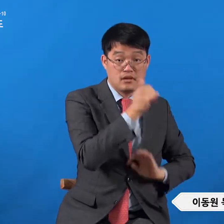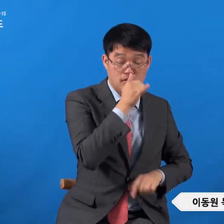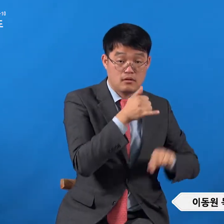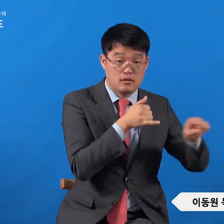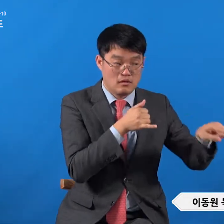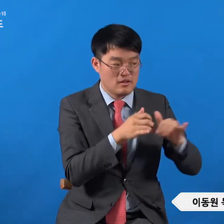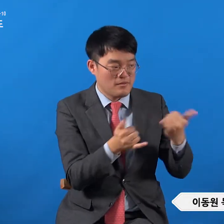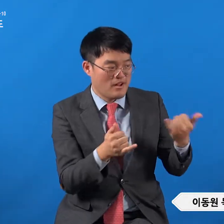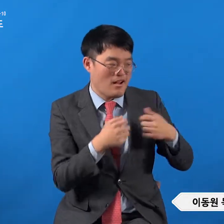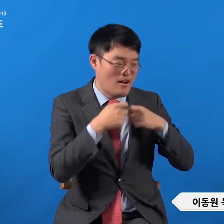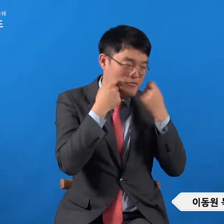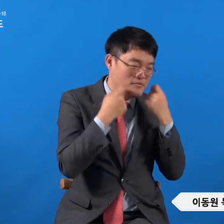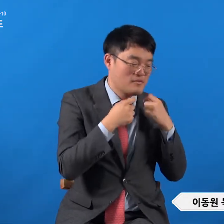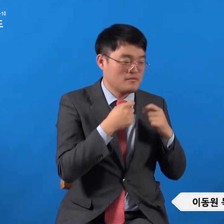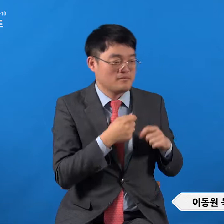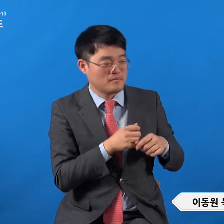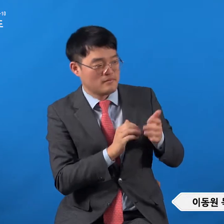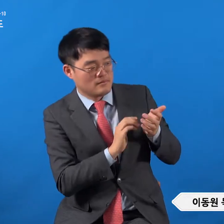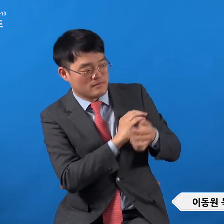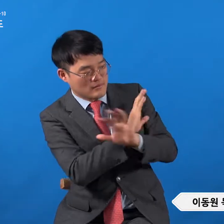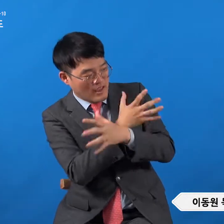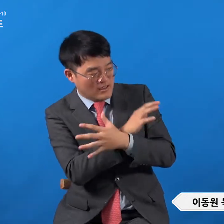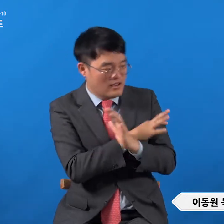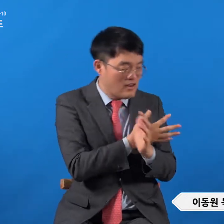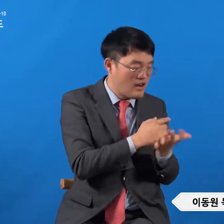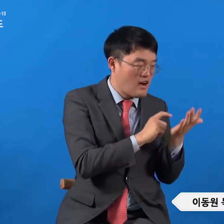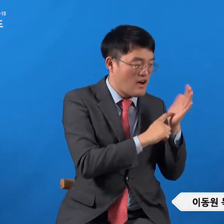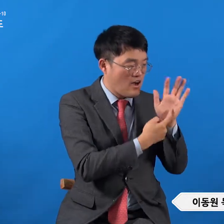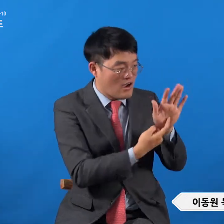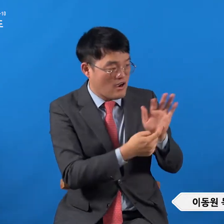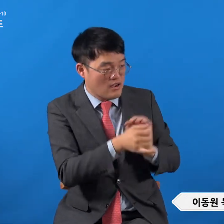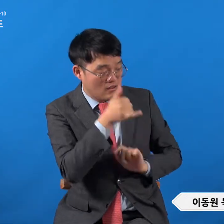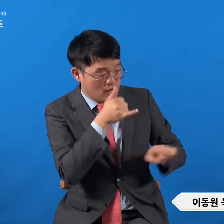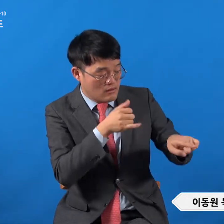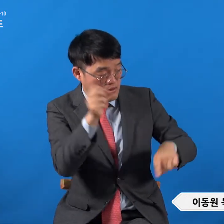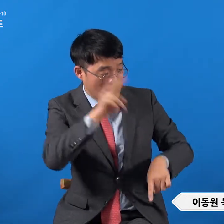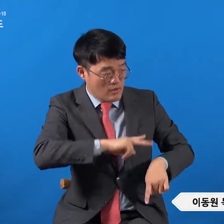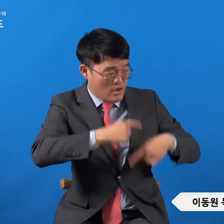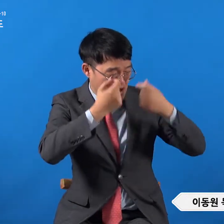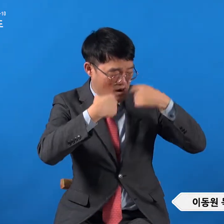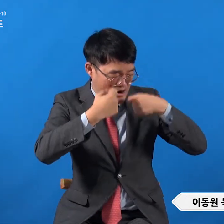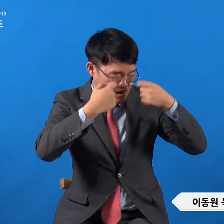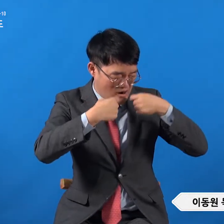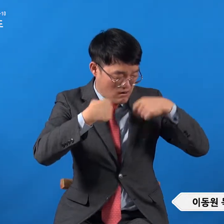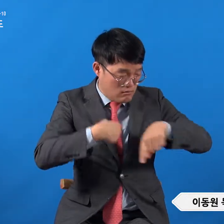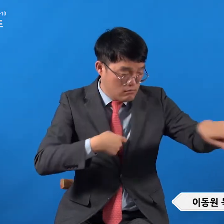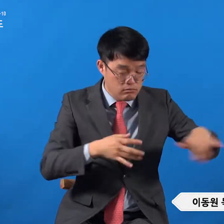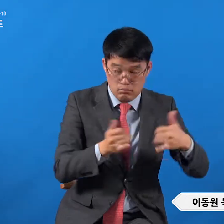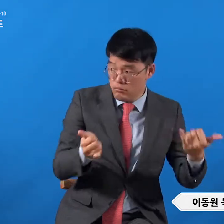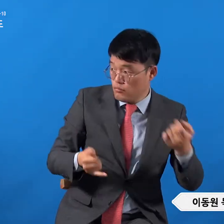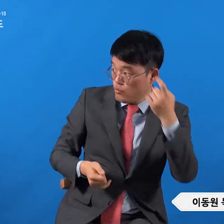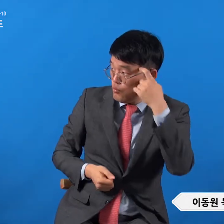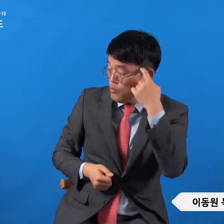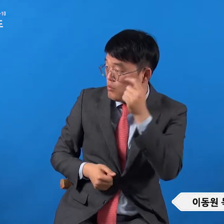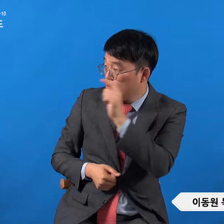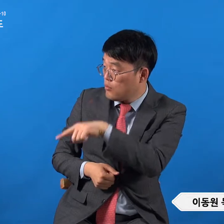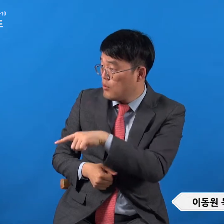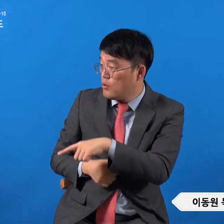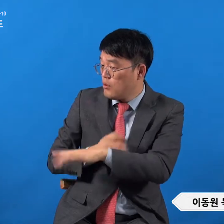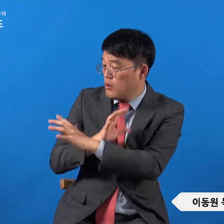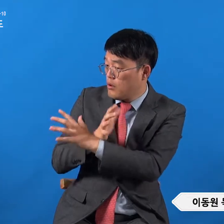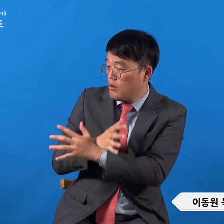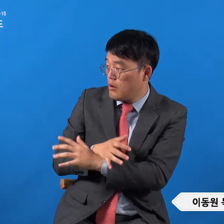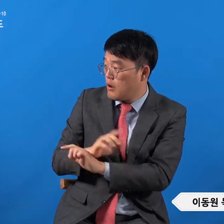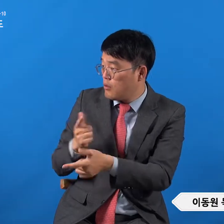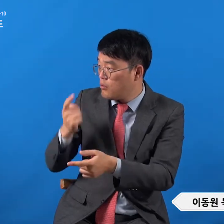무대 위에서 사람들을 웃기고 공연을 하다가 걷잡을 수 없는 눈물을 흘리기 시작합니다. 사람들은 왜 그럴까? 웃겨야 할